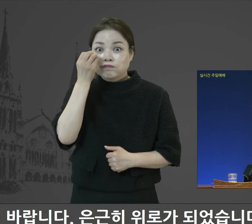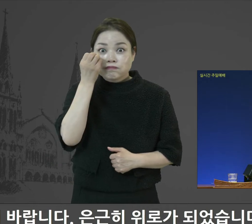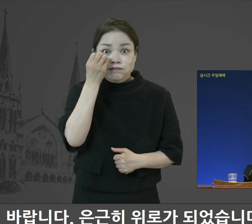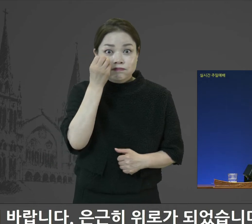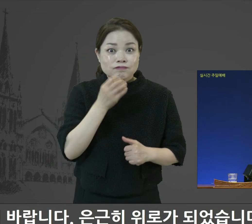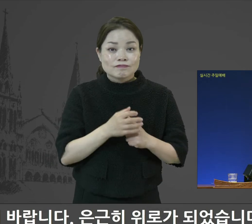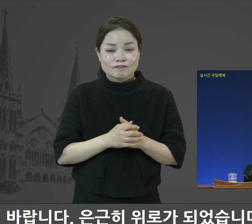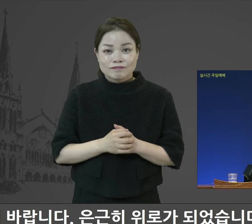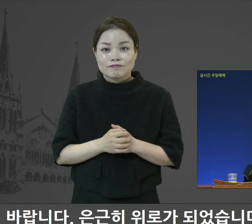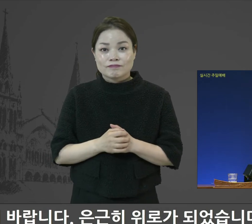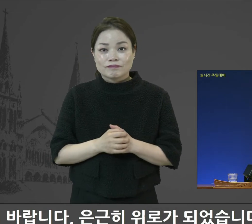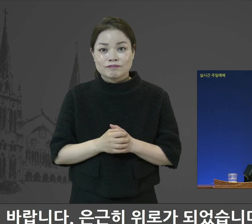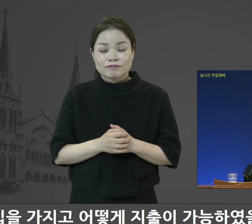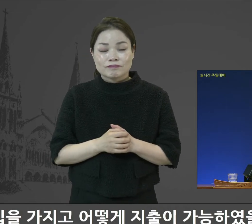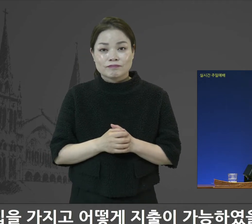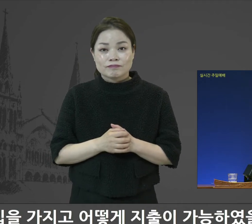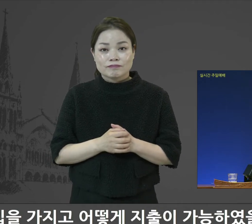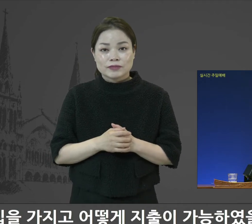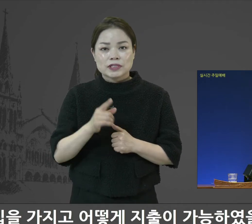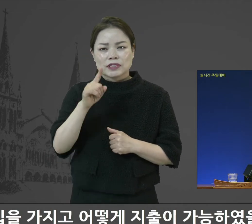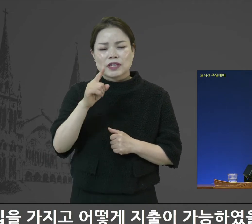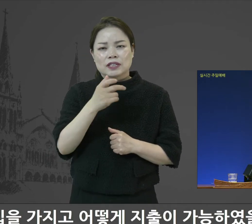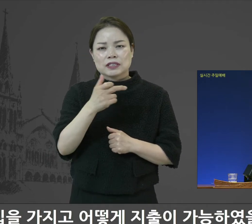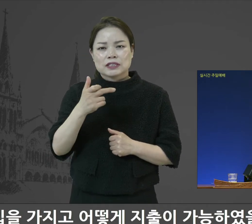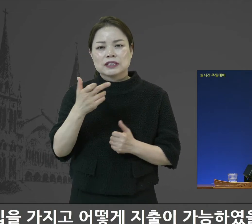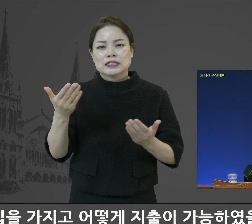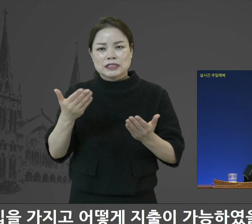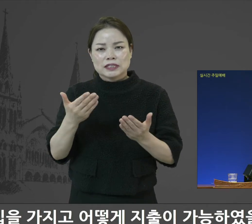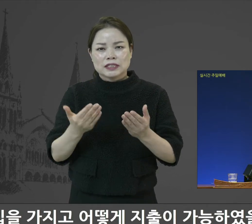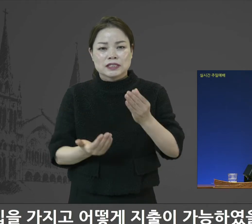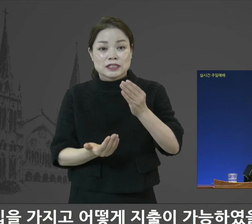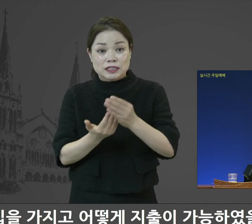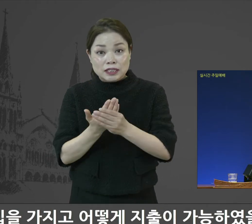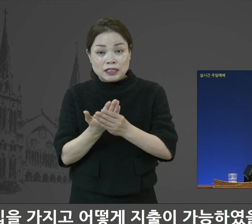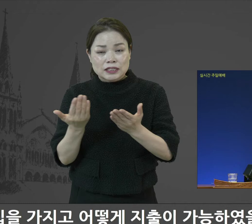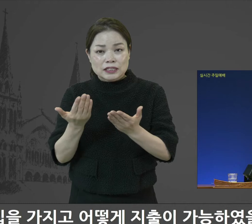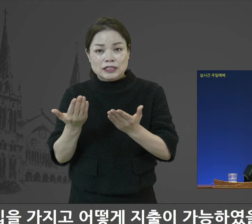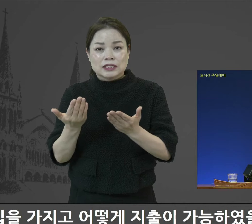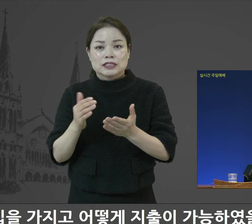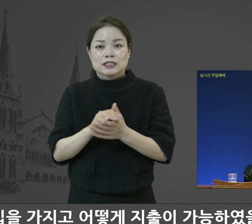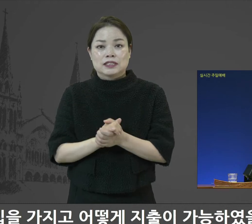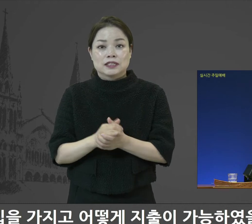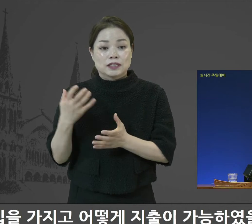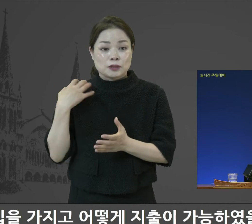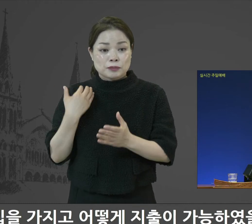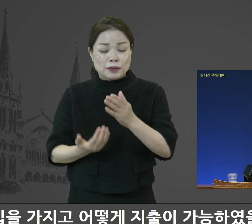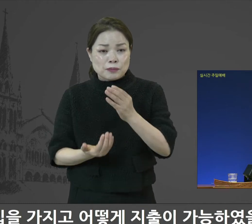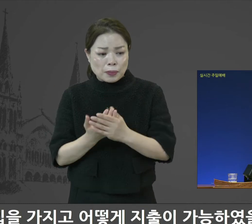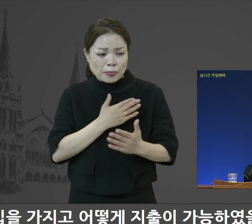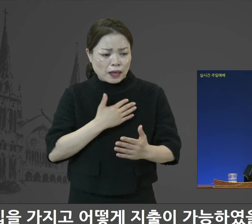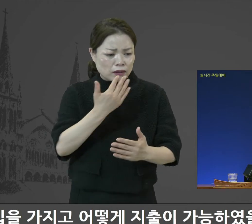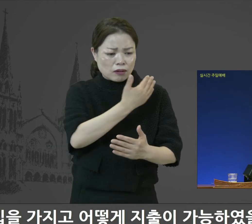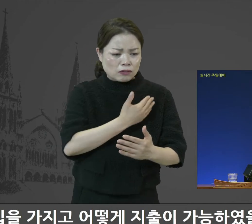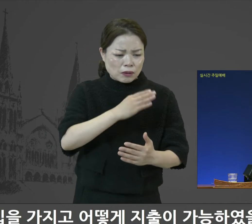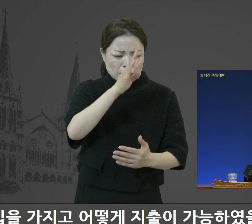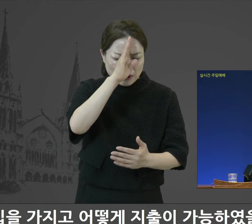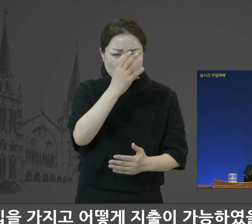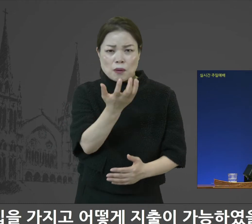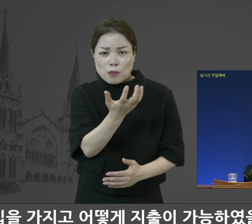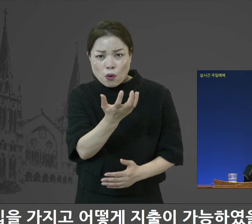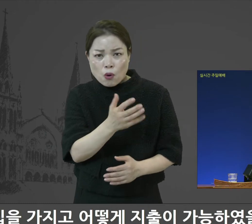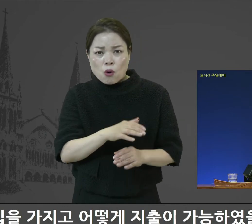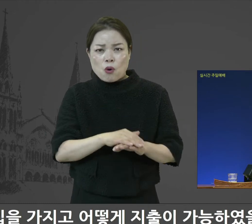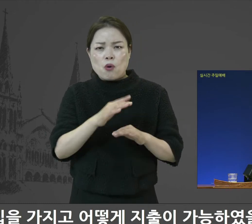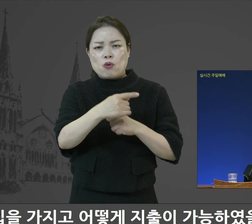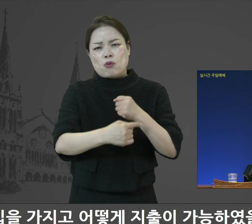않습니까? 그럼 이거 큰일의 일부라는 겁니다. 하나님이 행하신 큰일. 내 건강 상태 가지고는 한 해를 시작하면서 내가